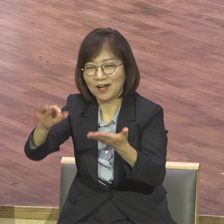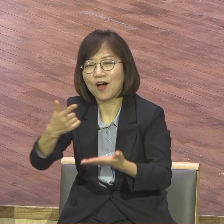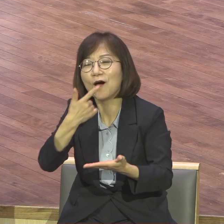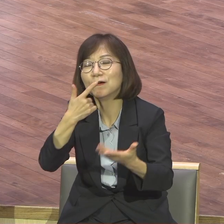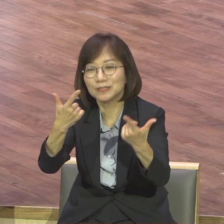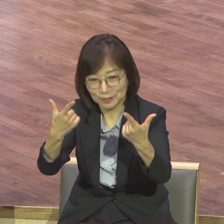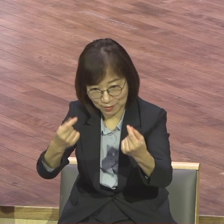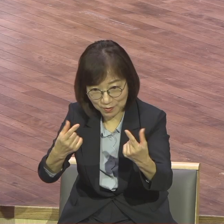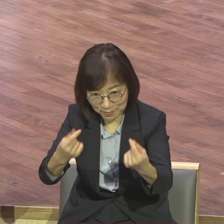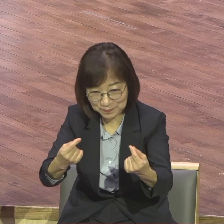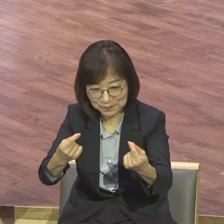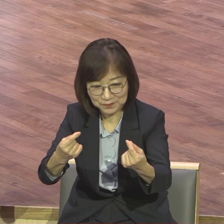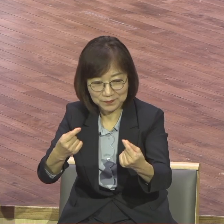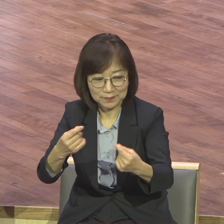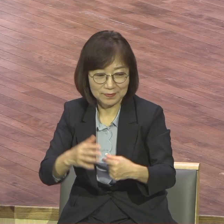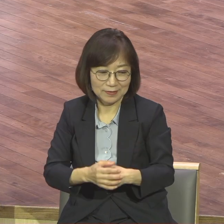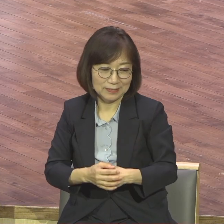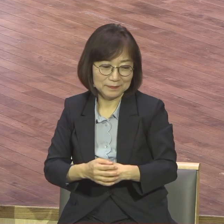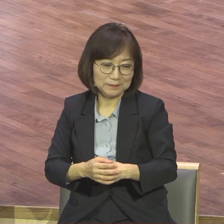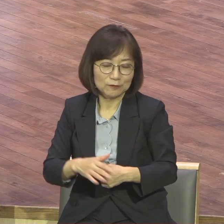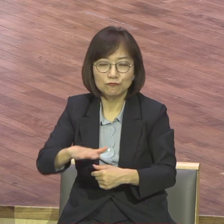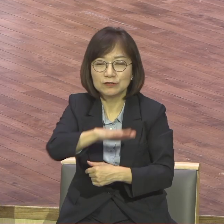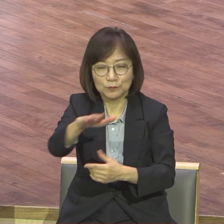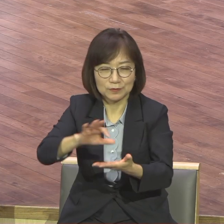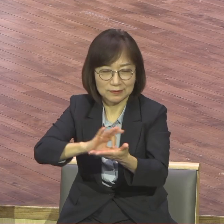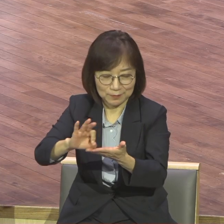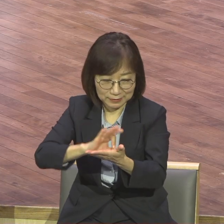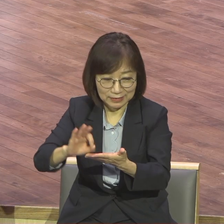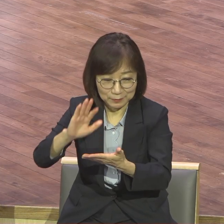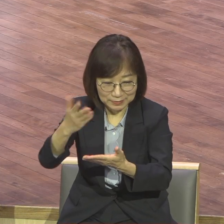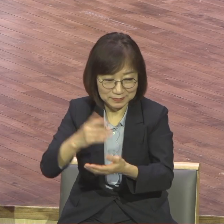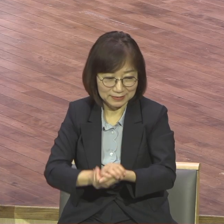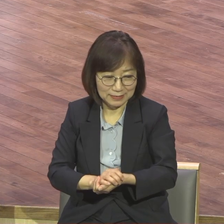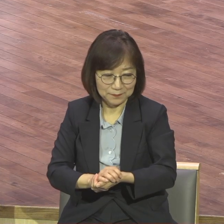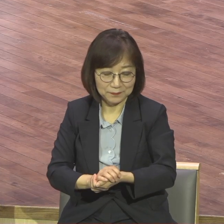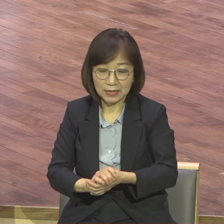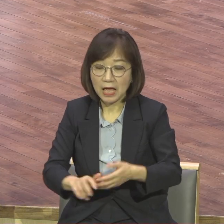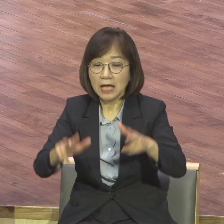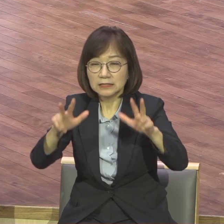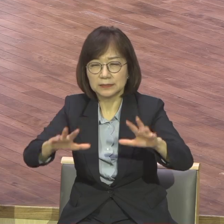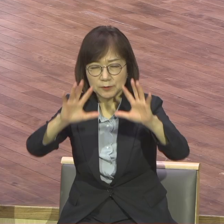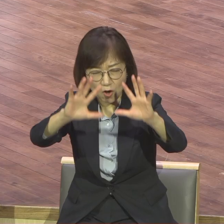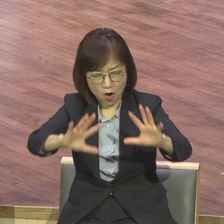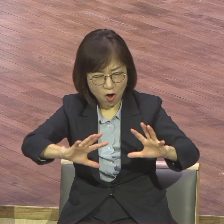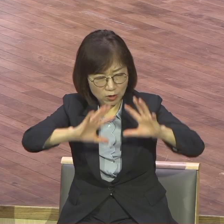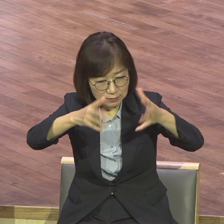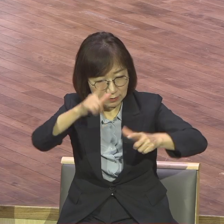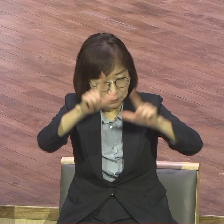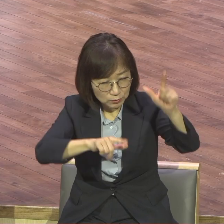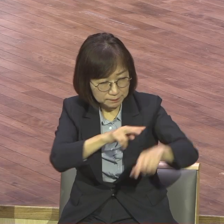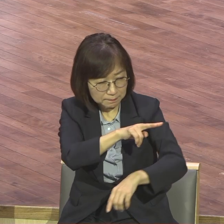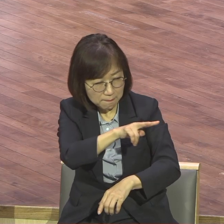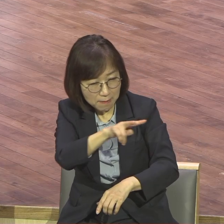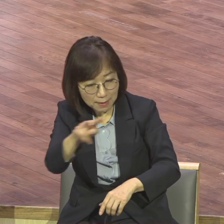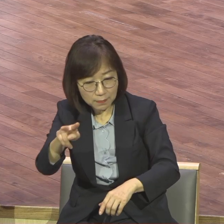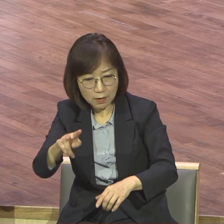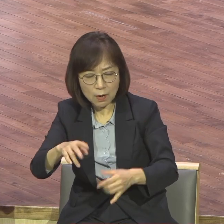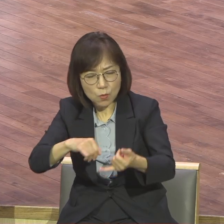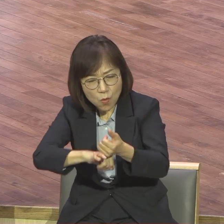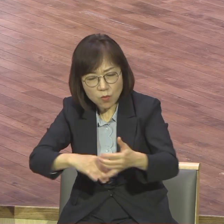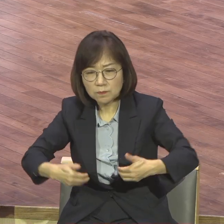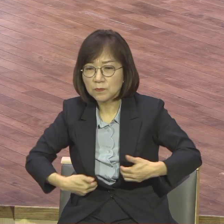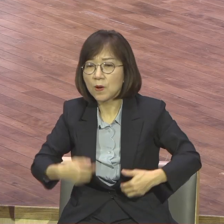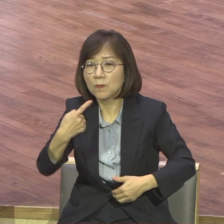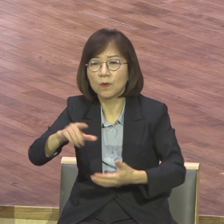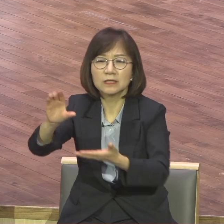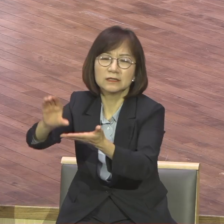아닙니다. 전 세계 교회를 보라니까 지금. 그리스도밖에 답이 없는데 그리스도가 없어졌다니까요. 있다 해본들